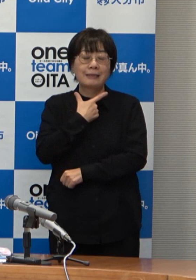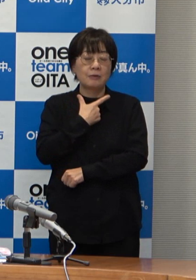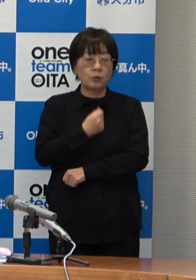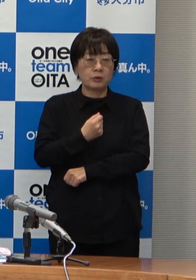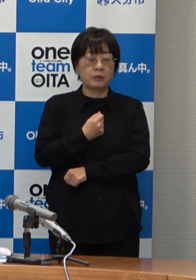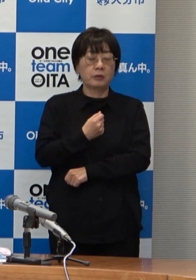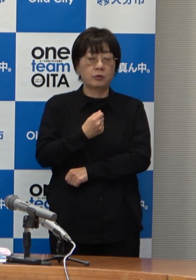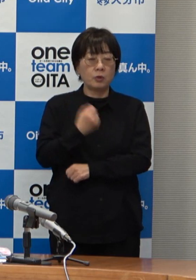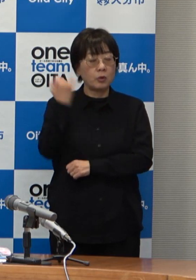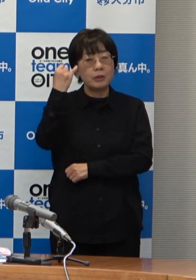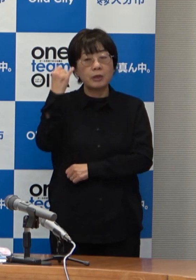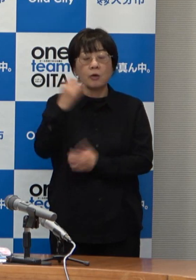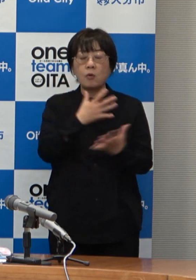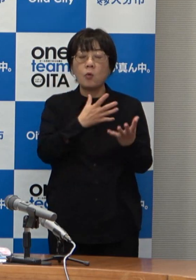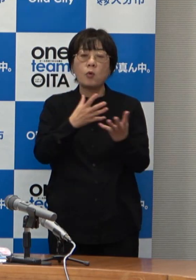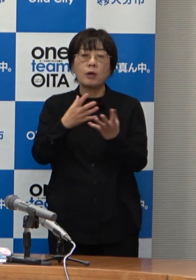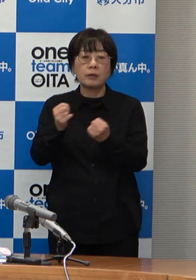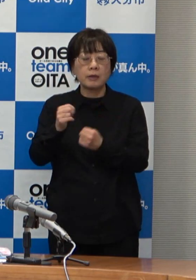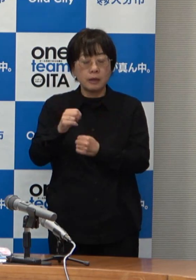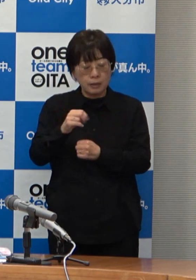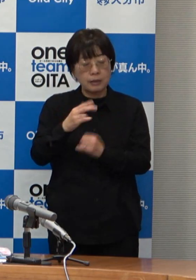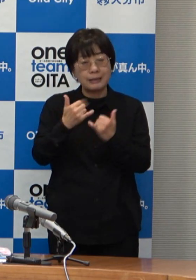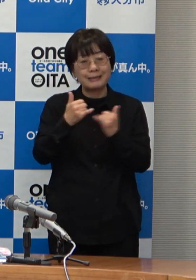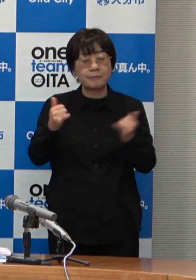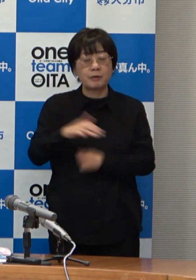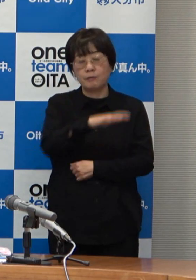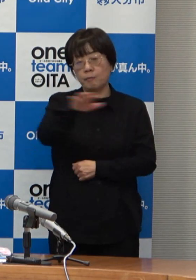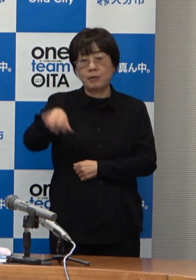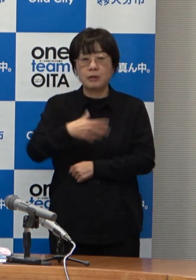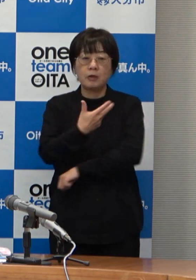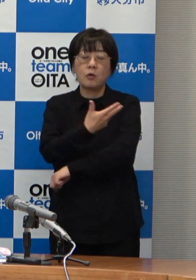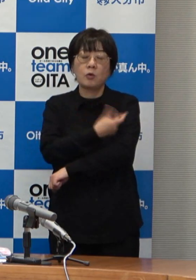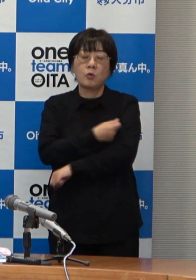摂取を受けてくれればなと思ってるとこです